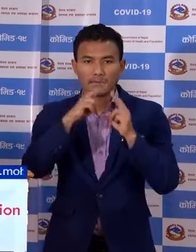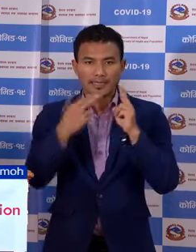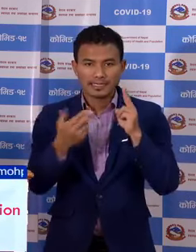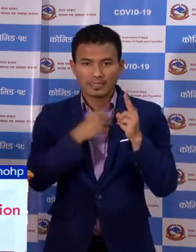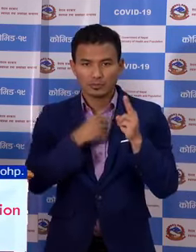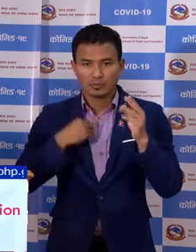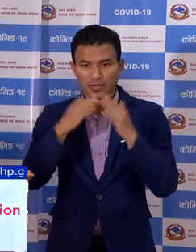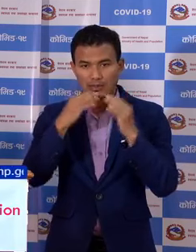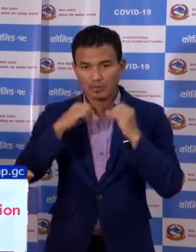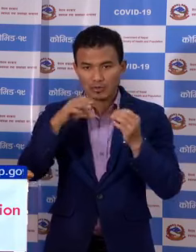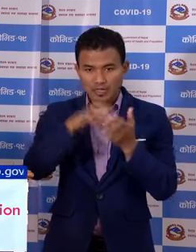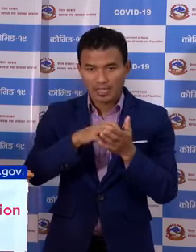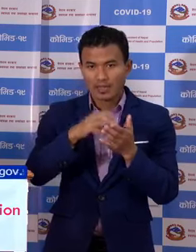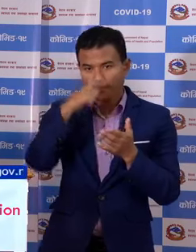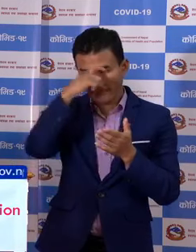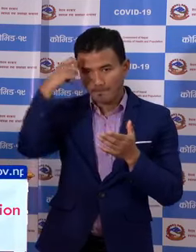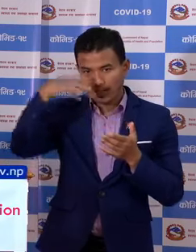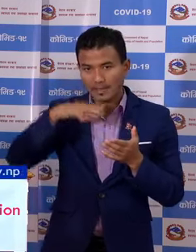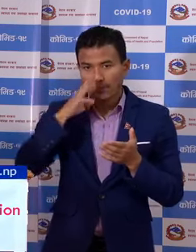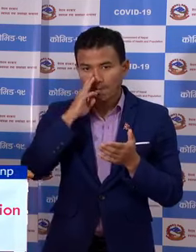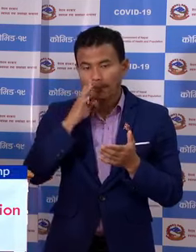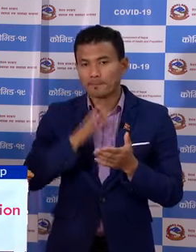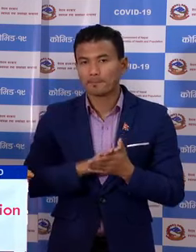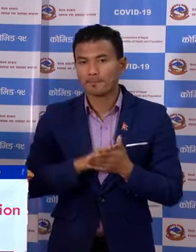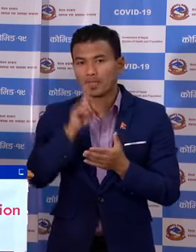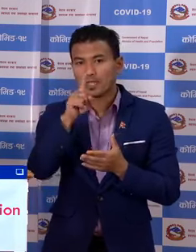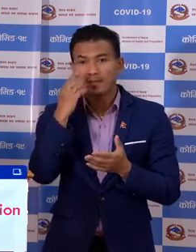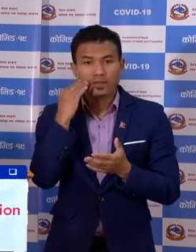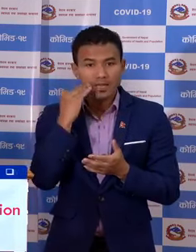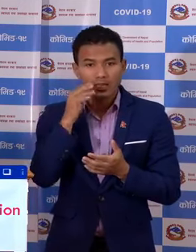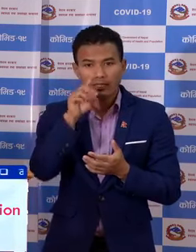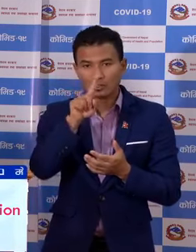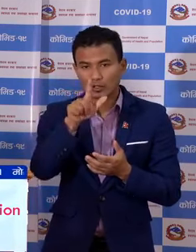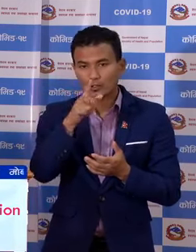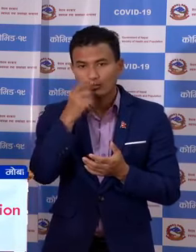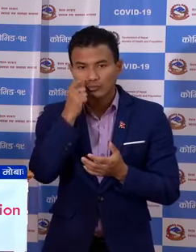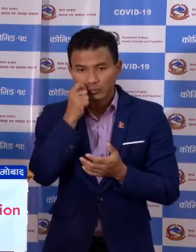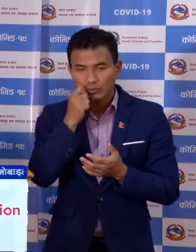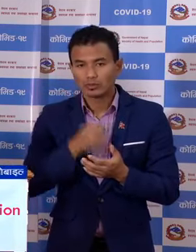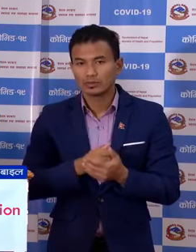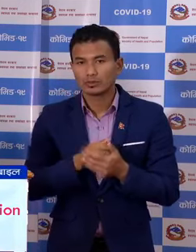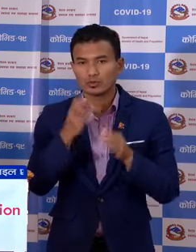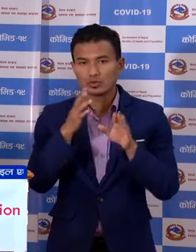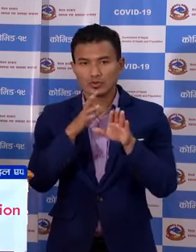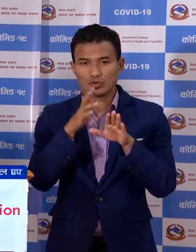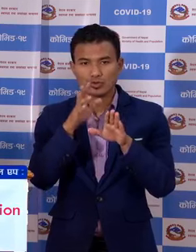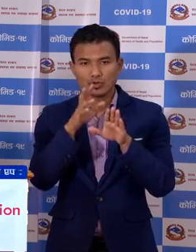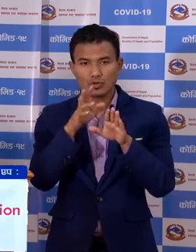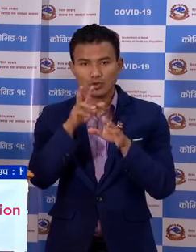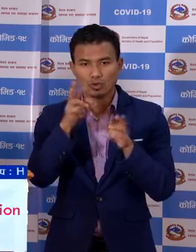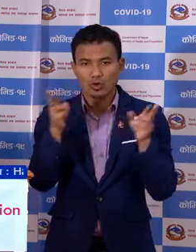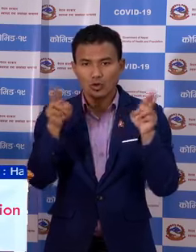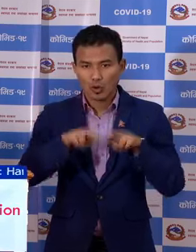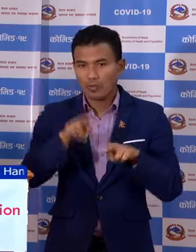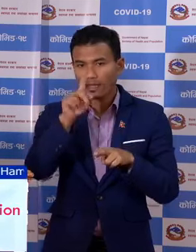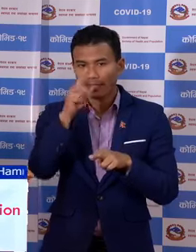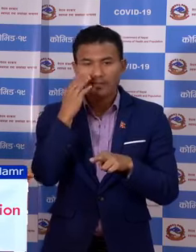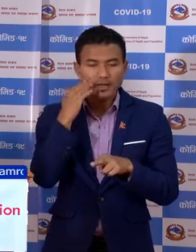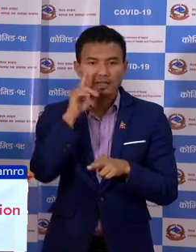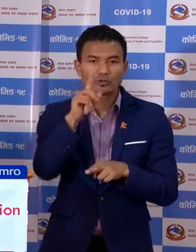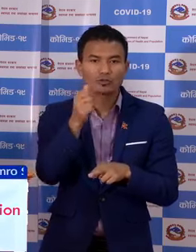अस्पताल प्रयोगशाला बाँकेमा बाँकेको 1 महिला र 17 पुरुष, रोल्पाको 1 महिला र 16